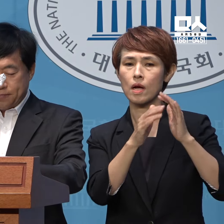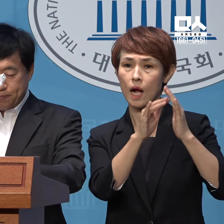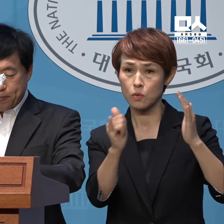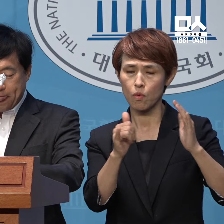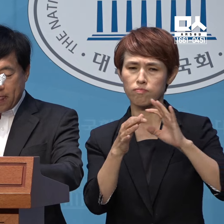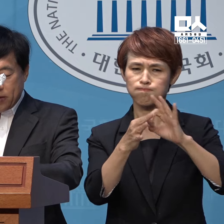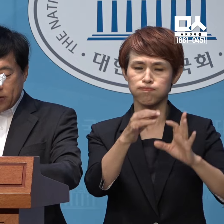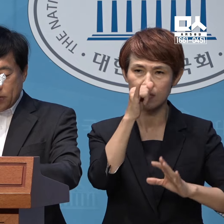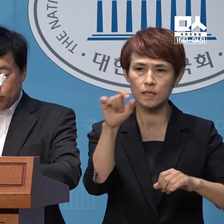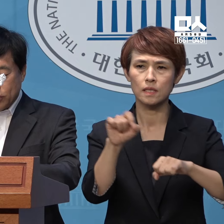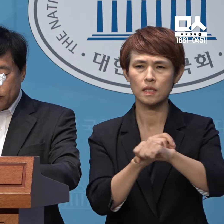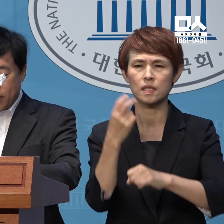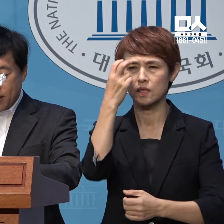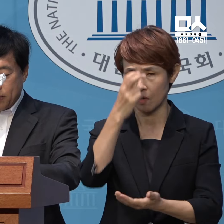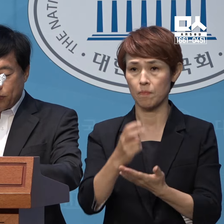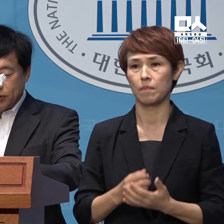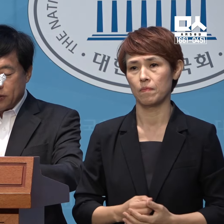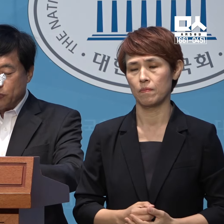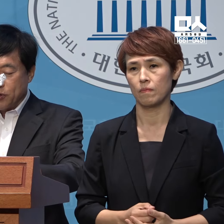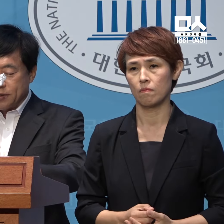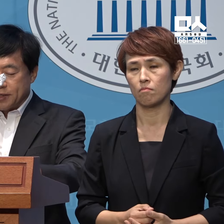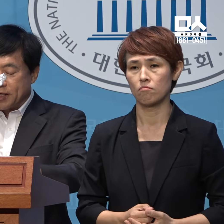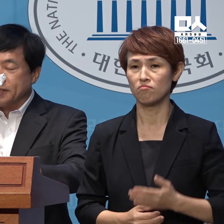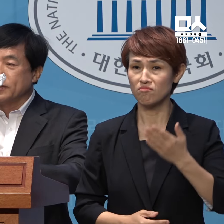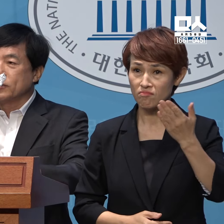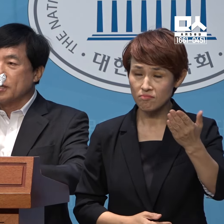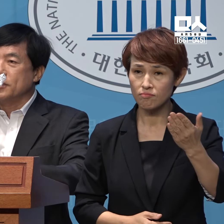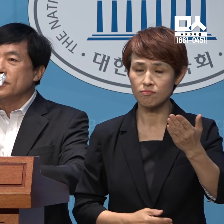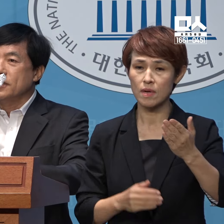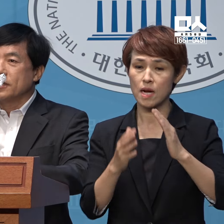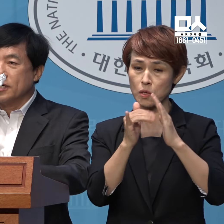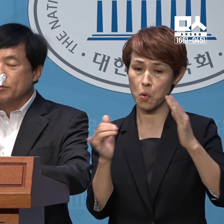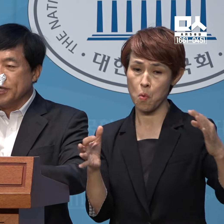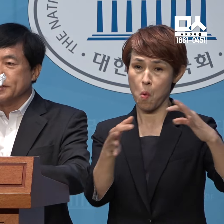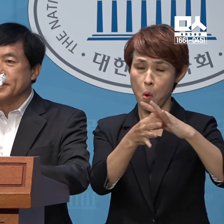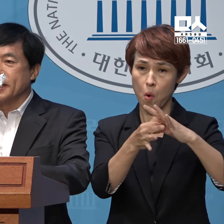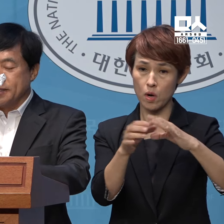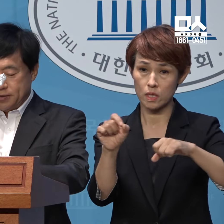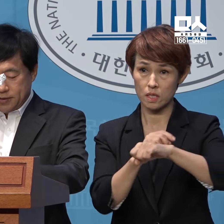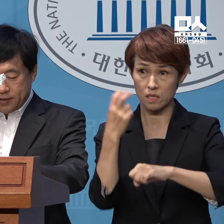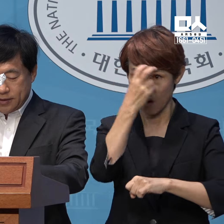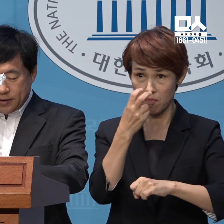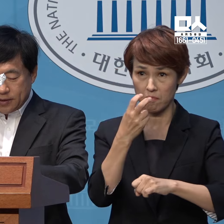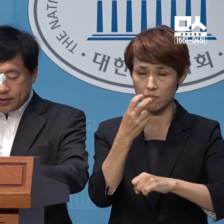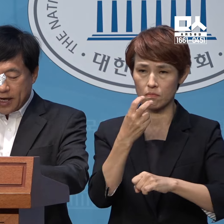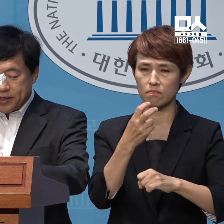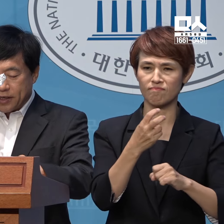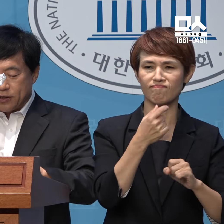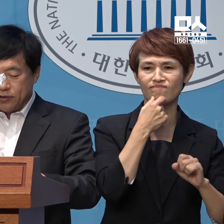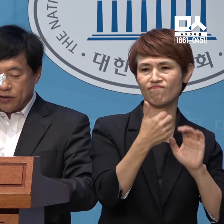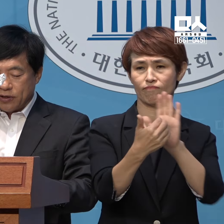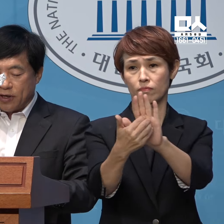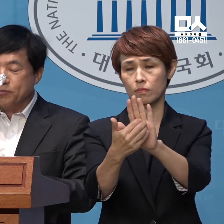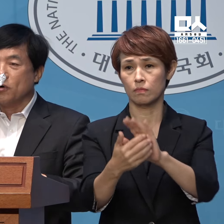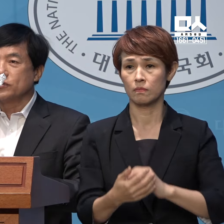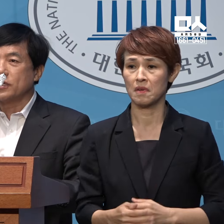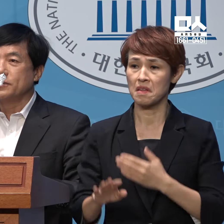특검입니다. 본인과 본인 가족이 대상이 된 특검을 거부했습니다.